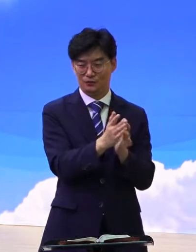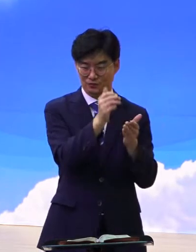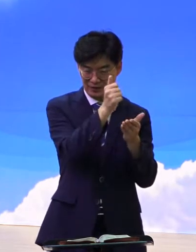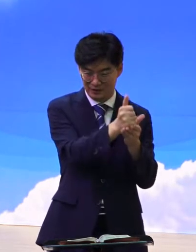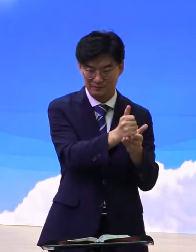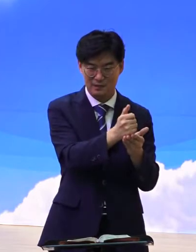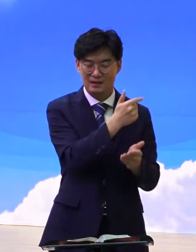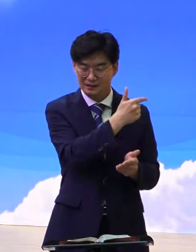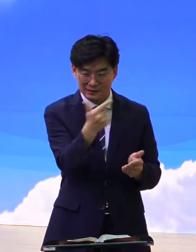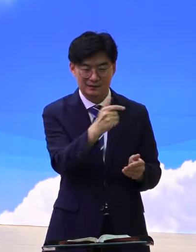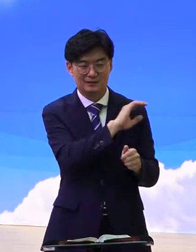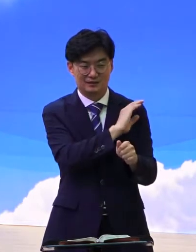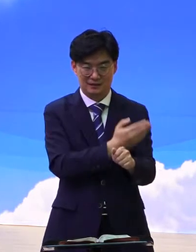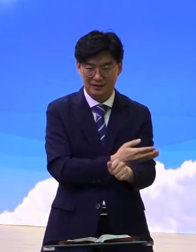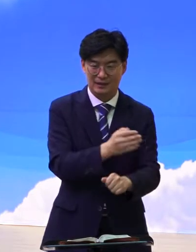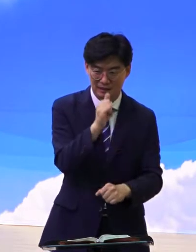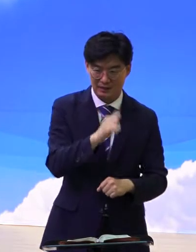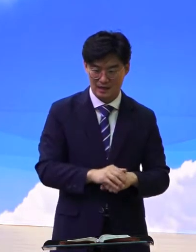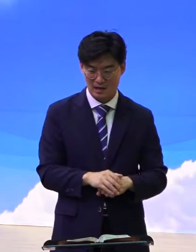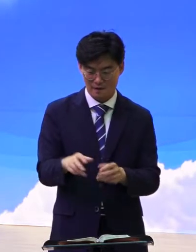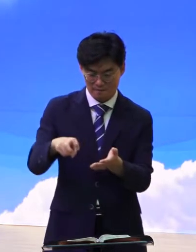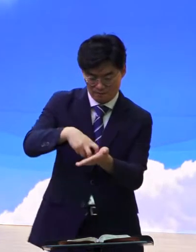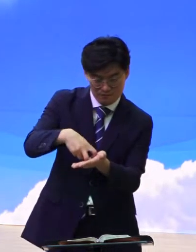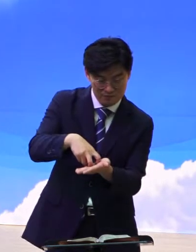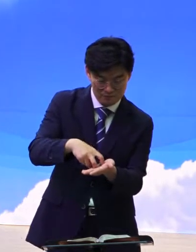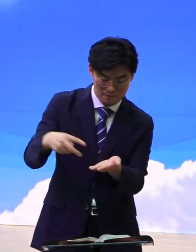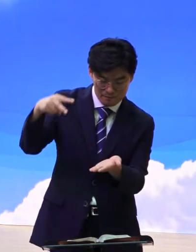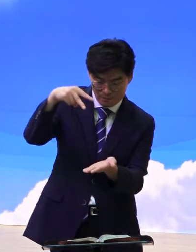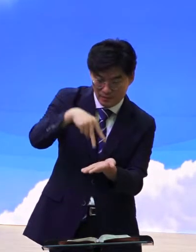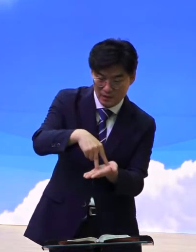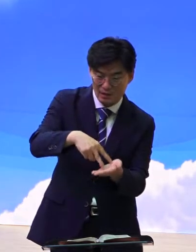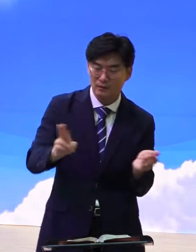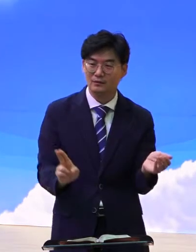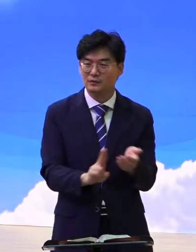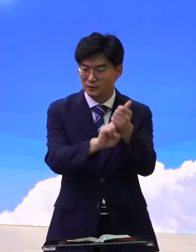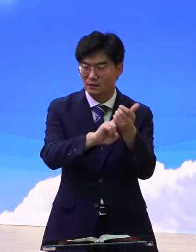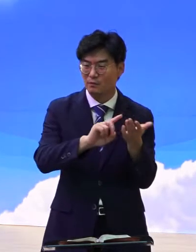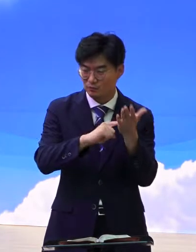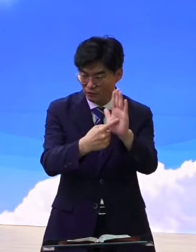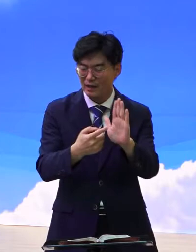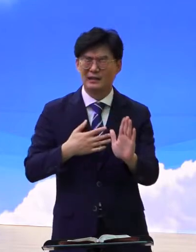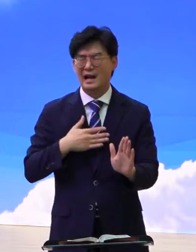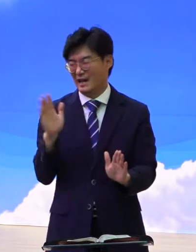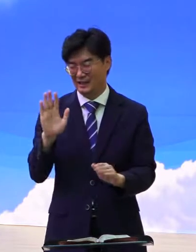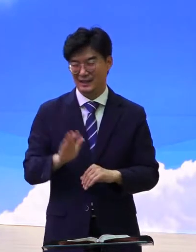그 사람을 온전하게 고치셨다라고 증거했습니다.